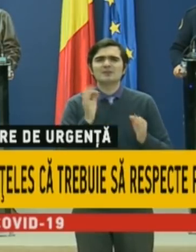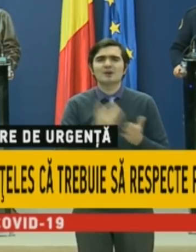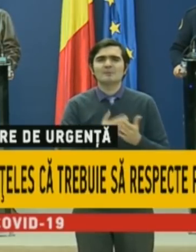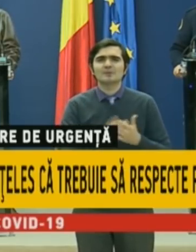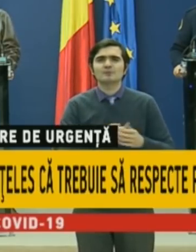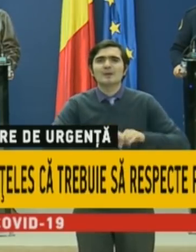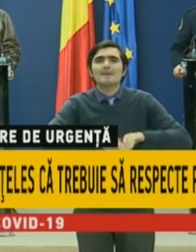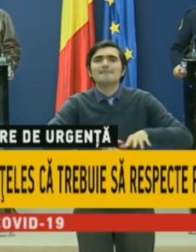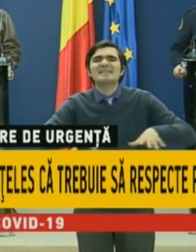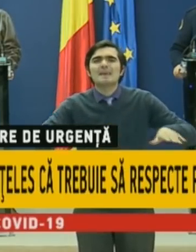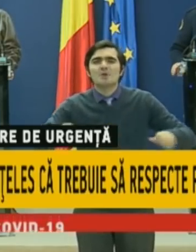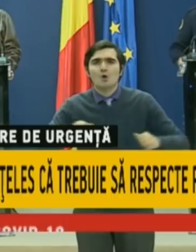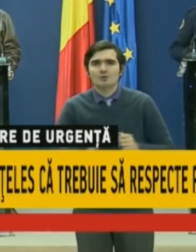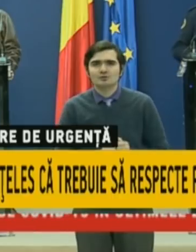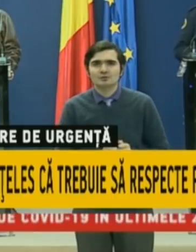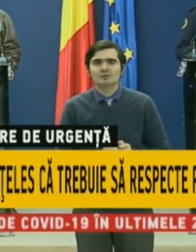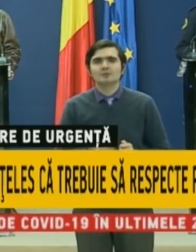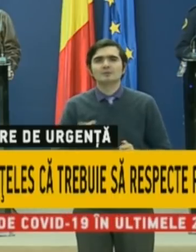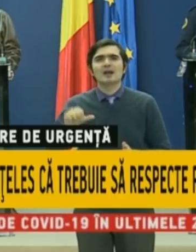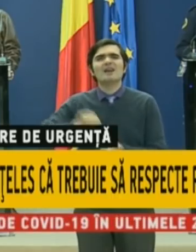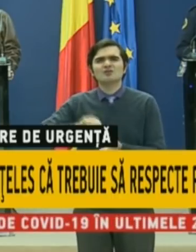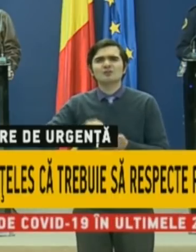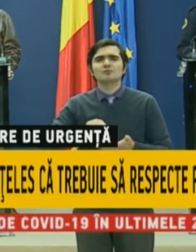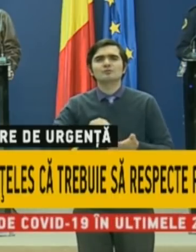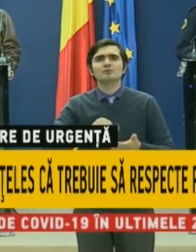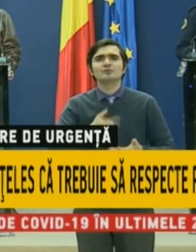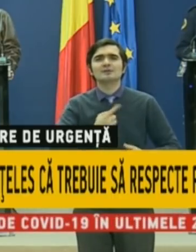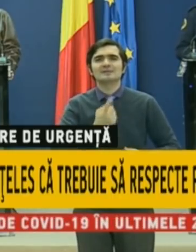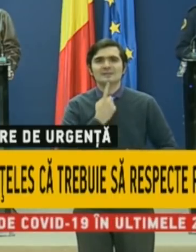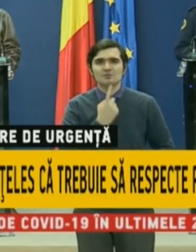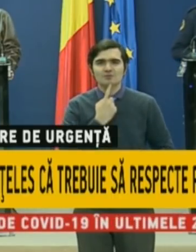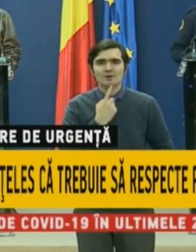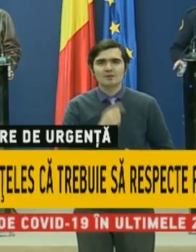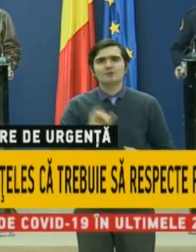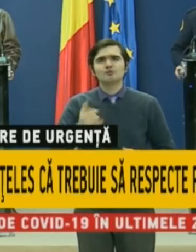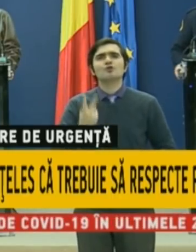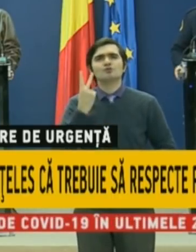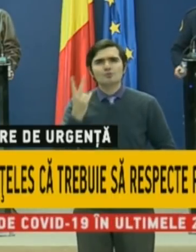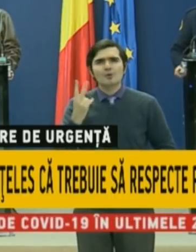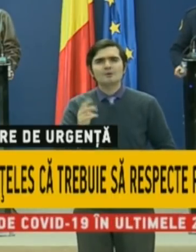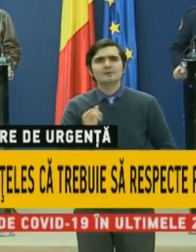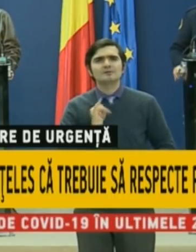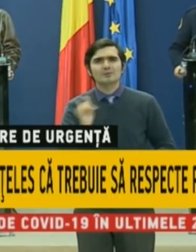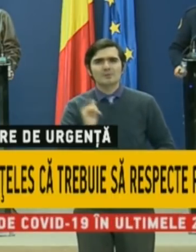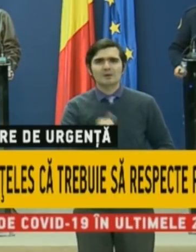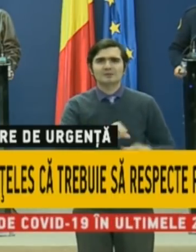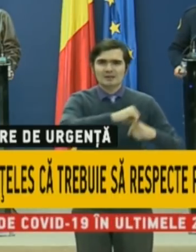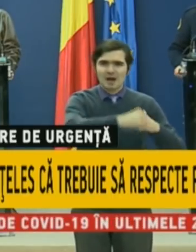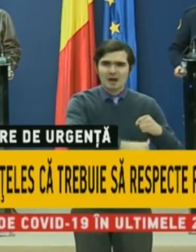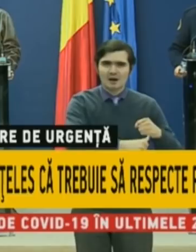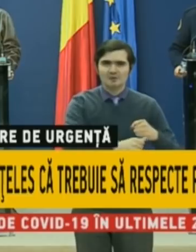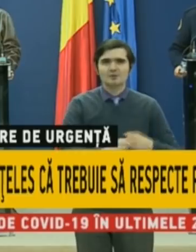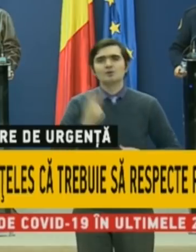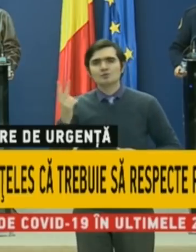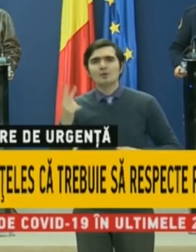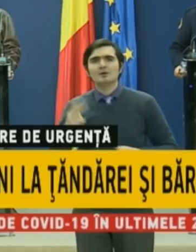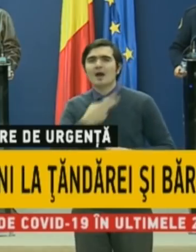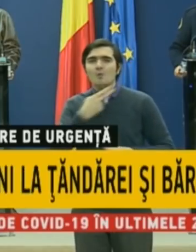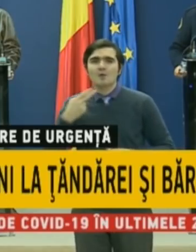de la centrul din Timișoara, și care doi s-au deplasat la Arad, doi la